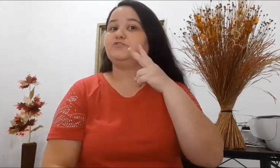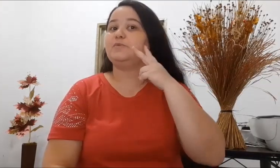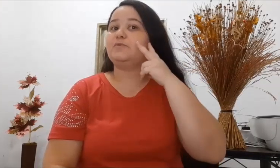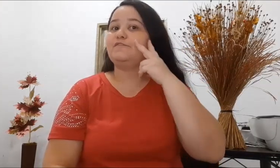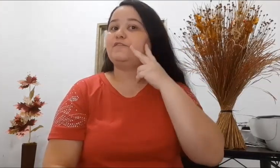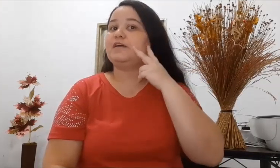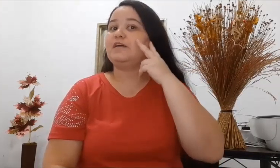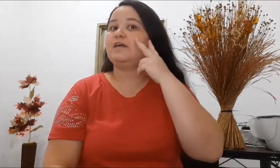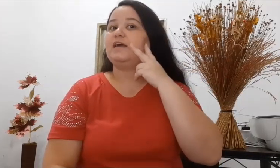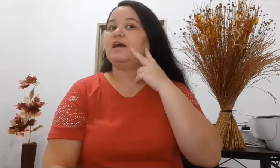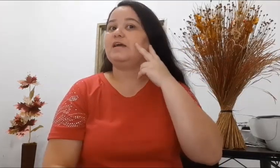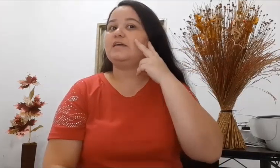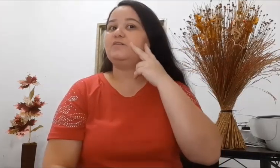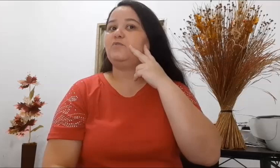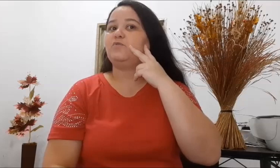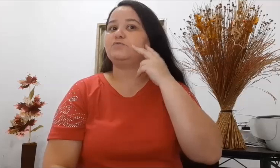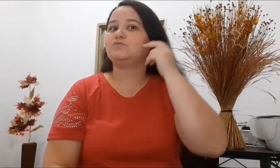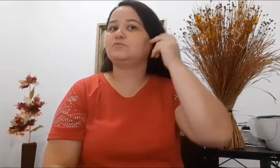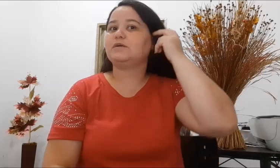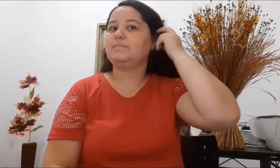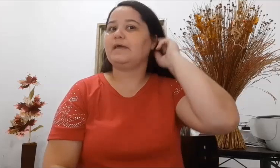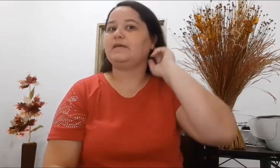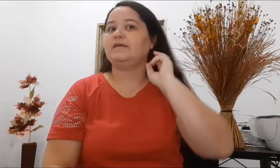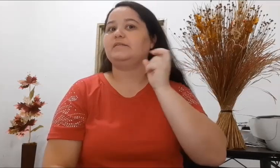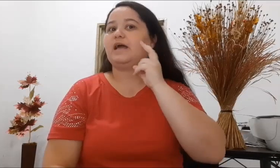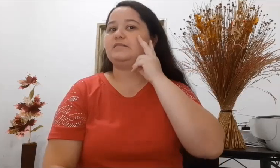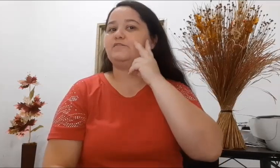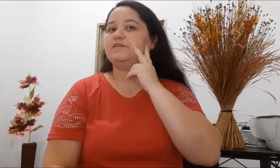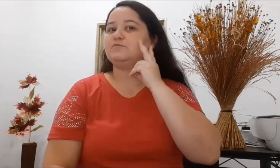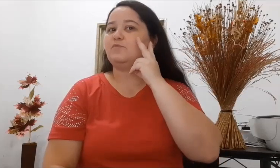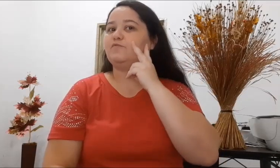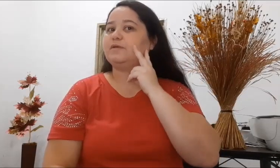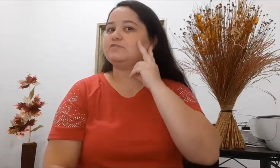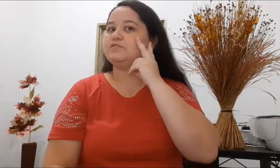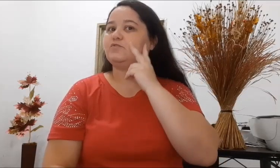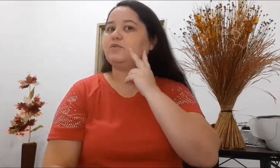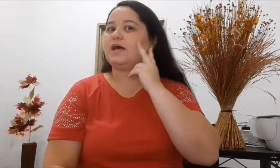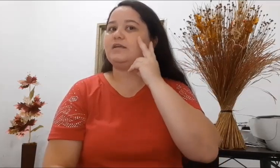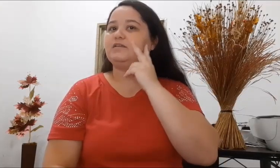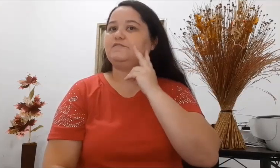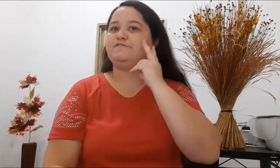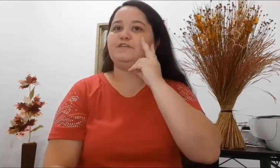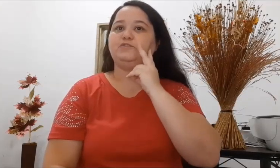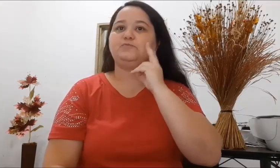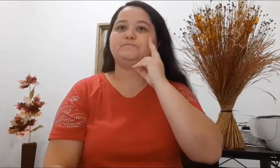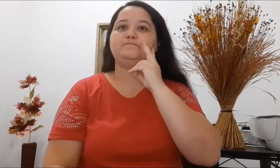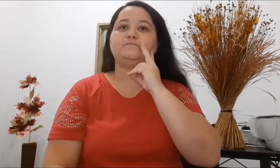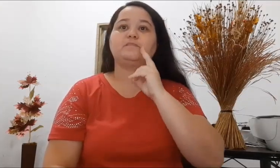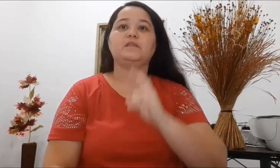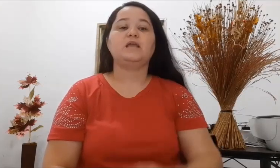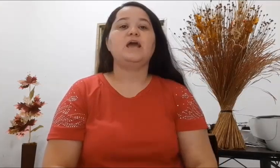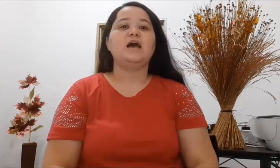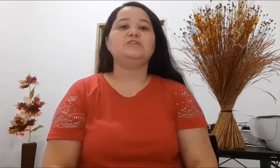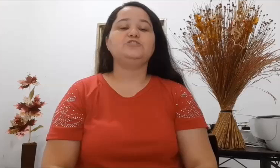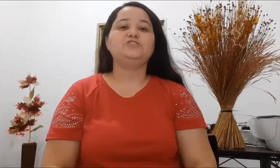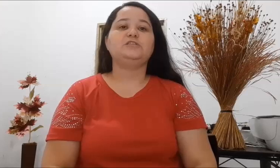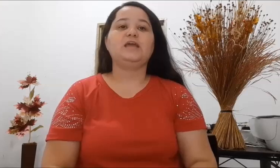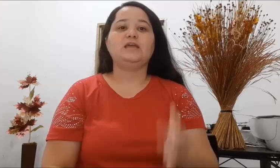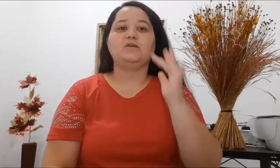de mão em V, aqui no rosto também. Tá? Então faz um movimento circular aqui, vinho. A gente tem